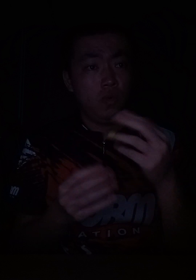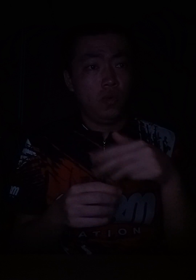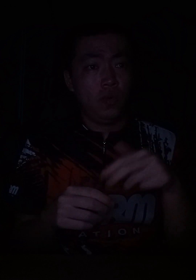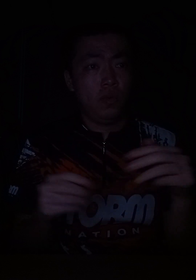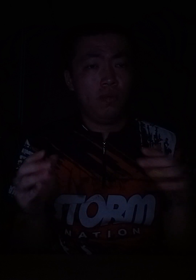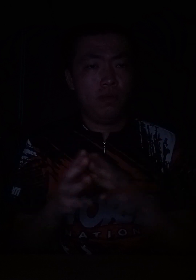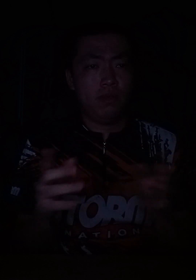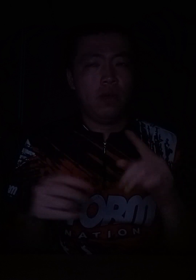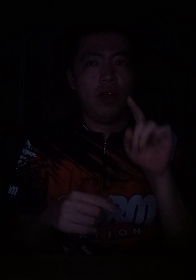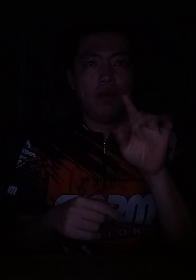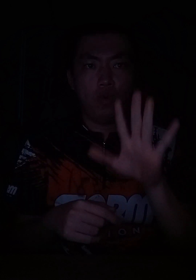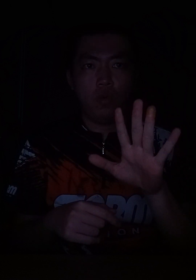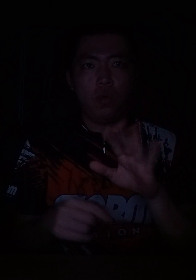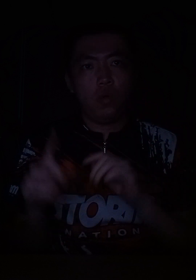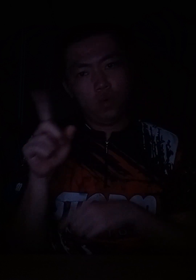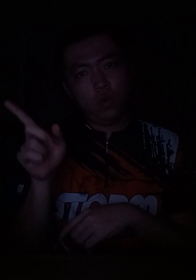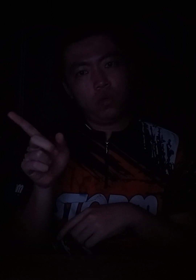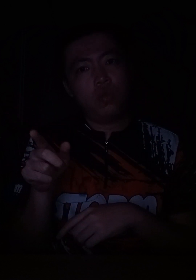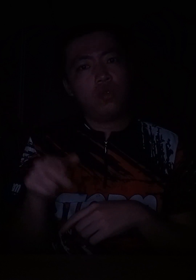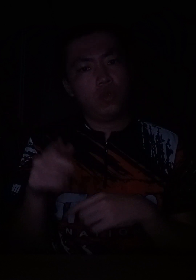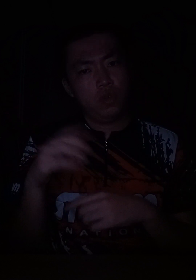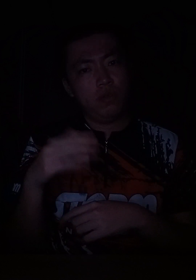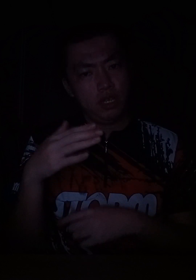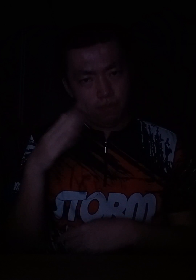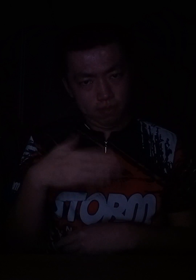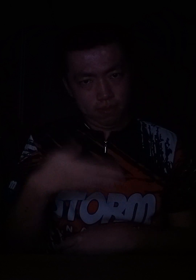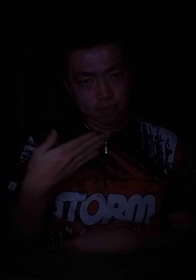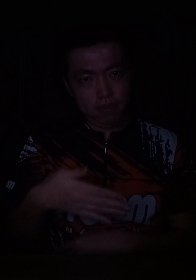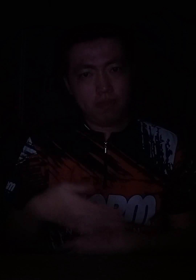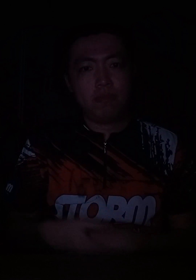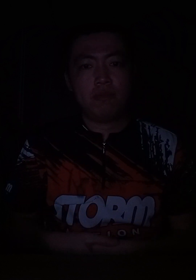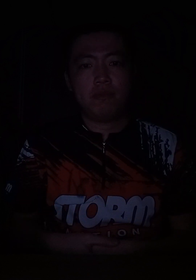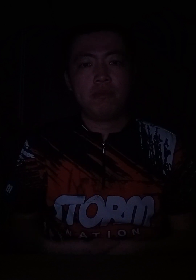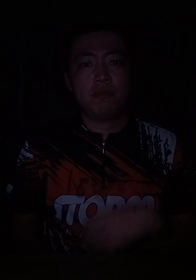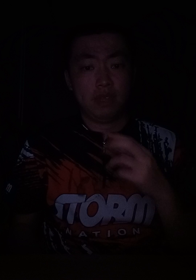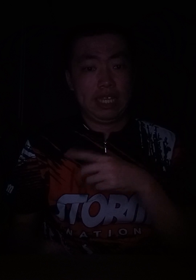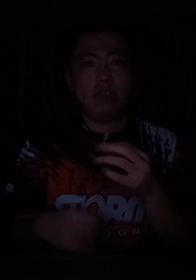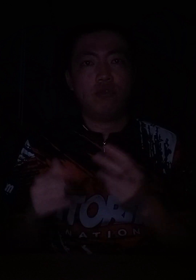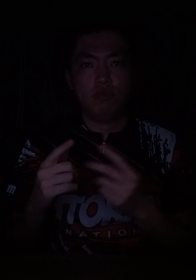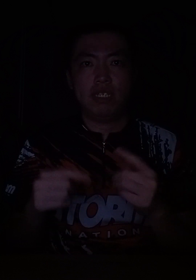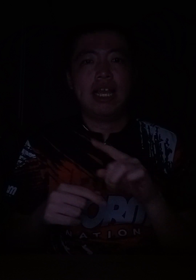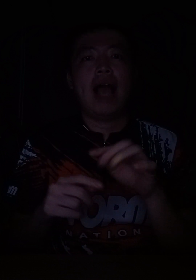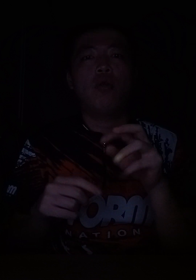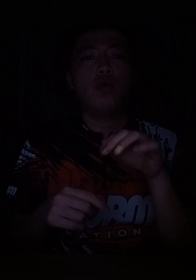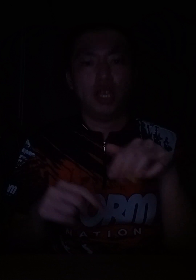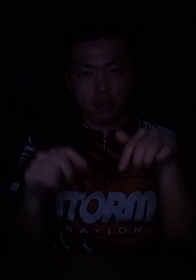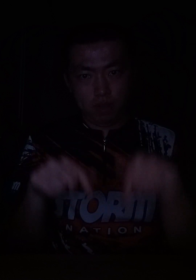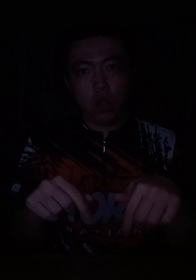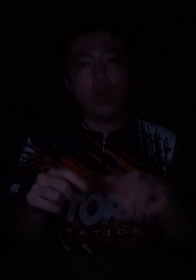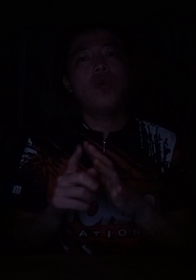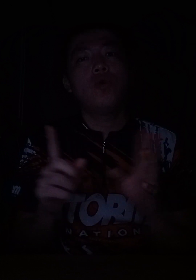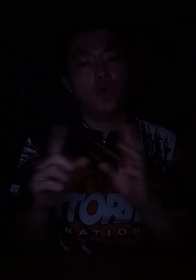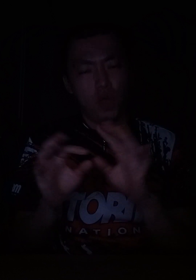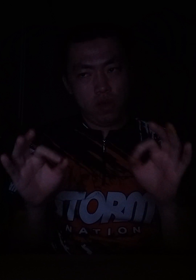보고 싶으시면 화면 오른쪽을 눌러서 구독해 보시길 바라겠습니다. 또 저희 SBS 앱을 다운로드 하시면 속보